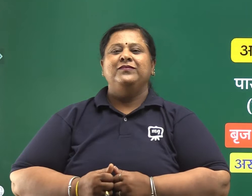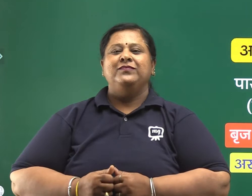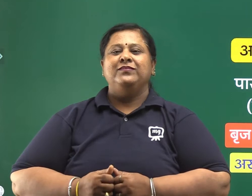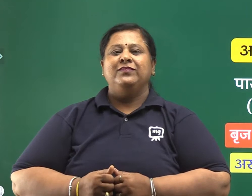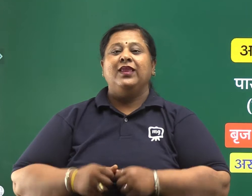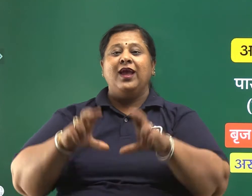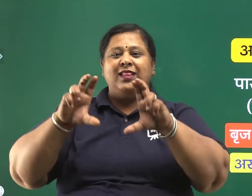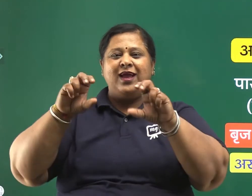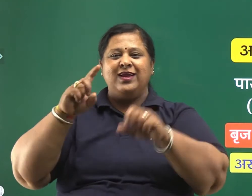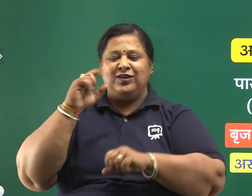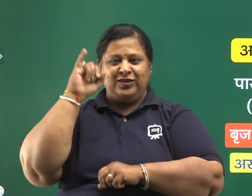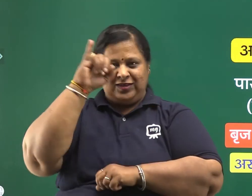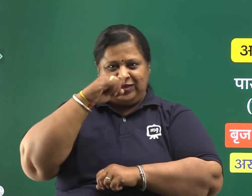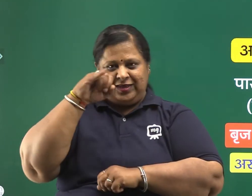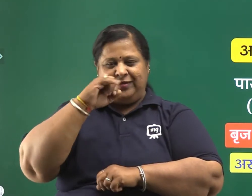के अध्याय 6